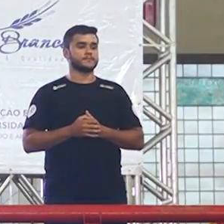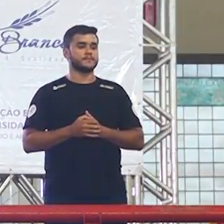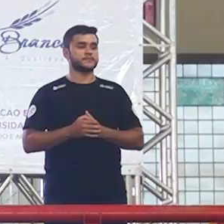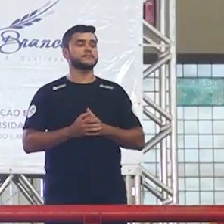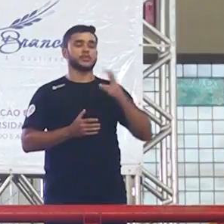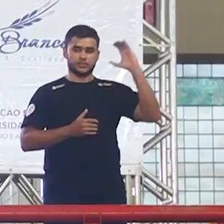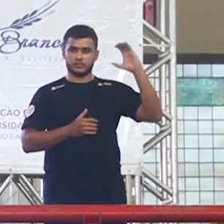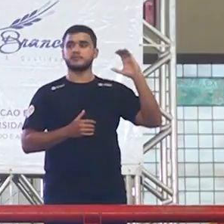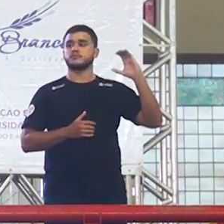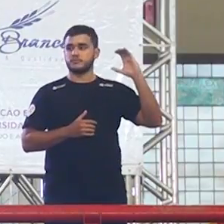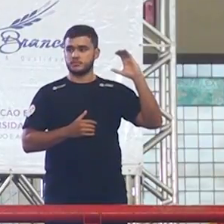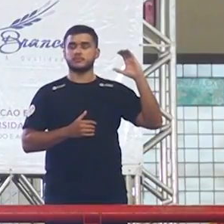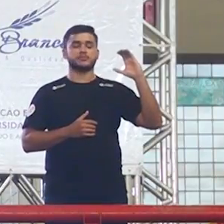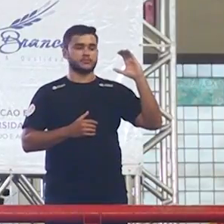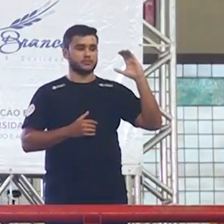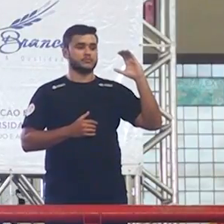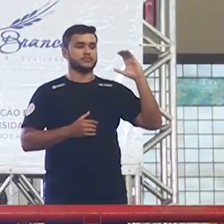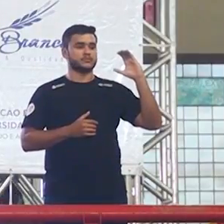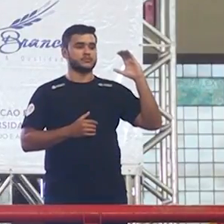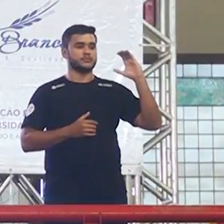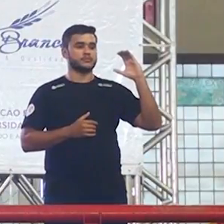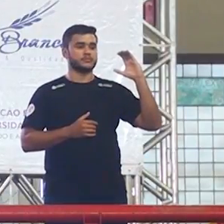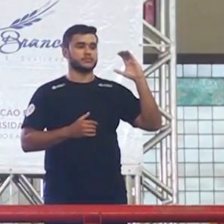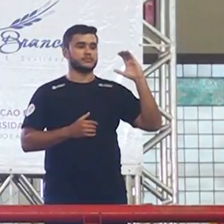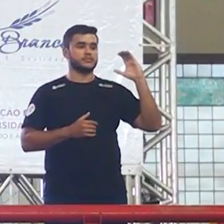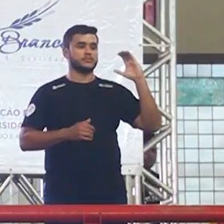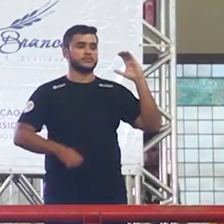É o item